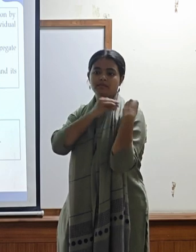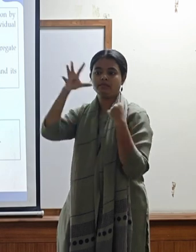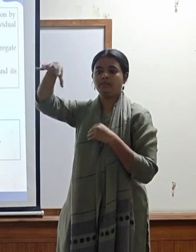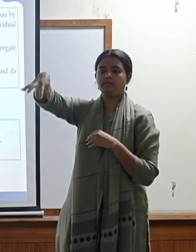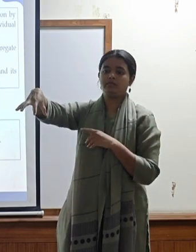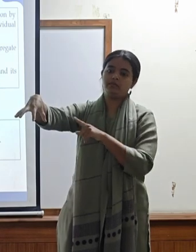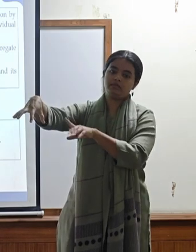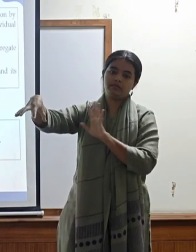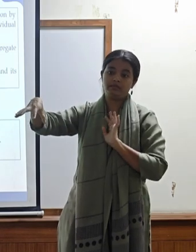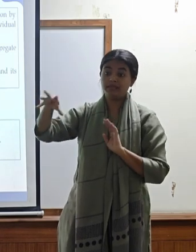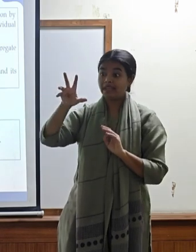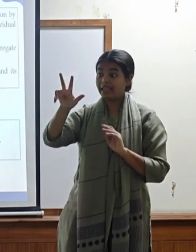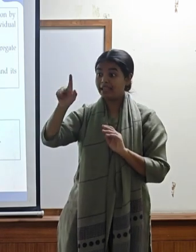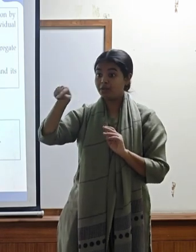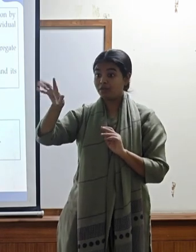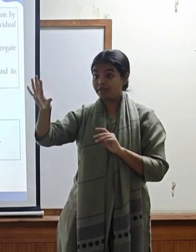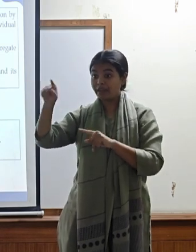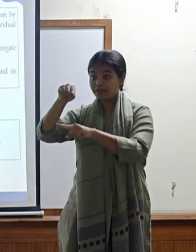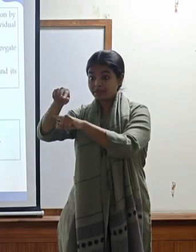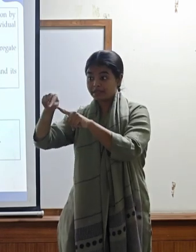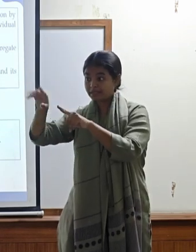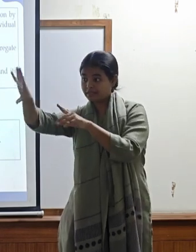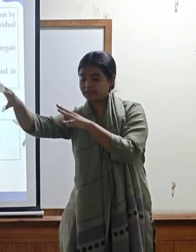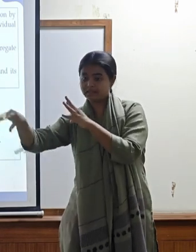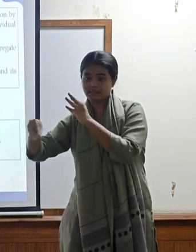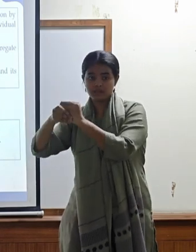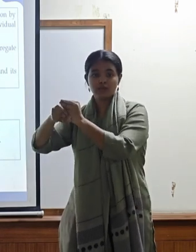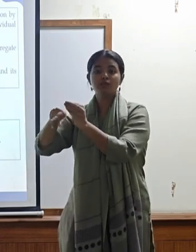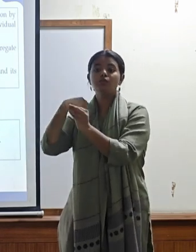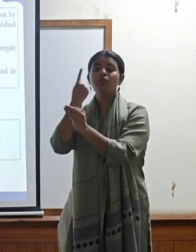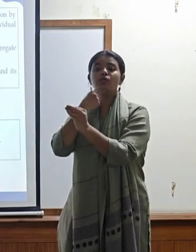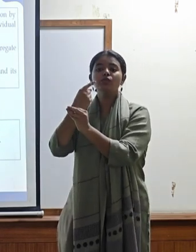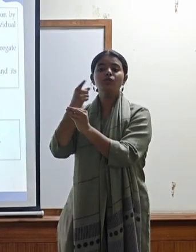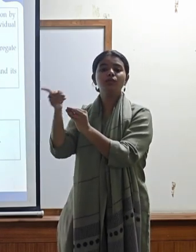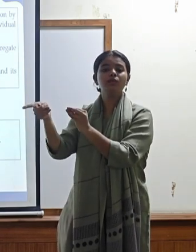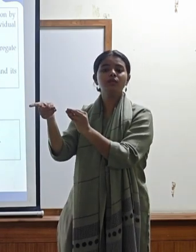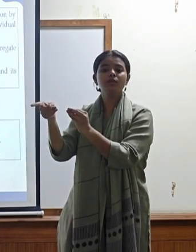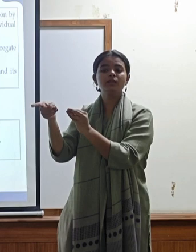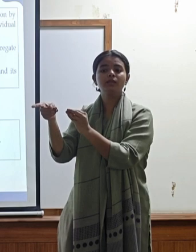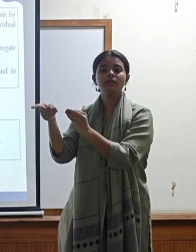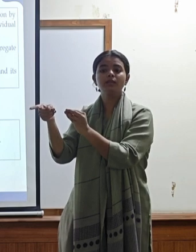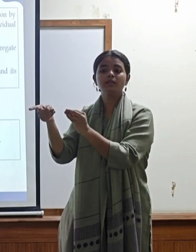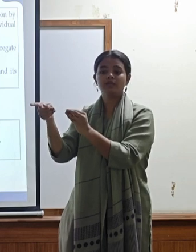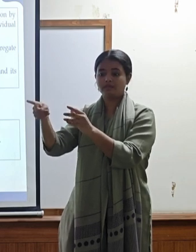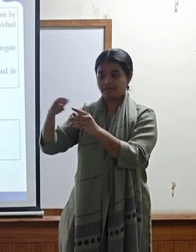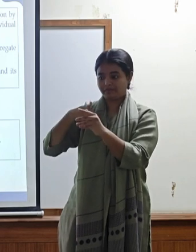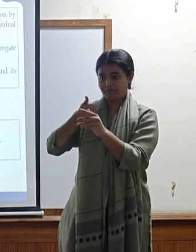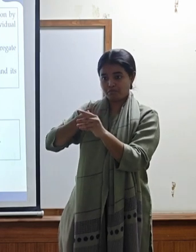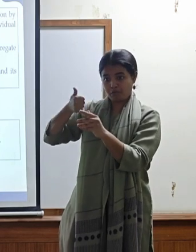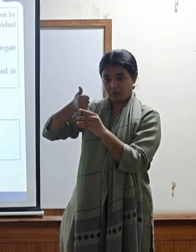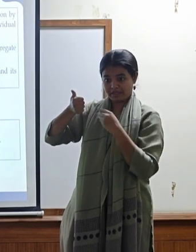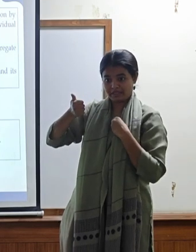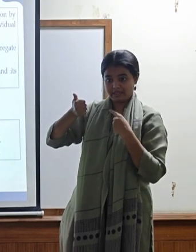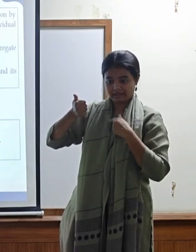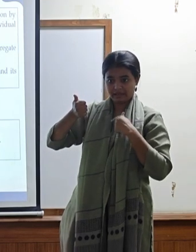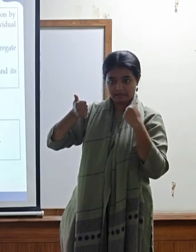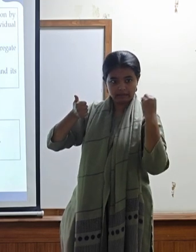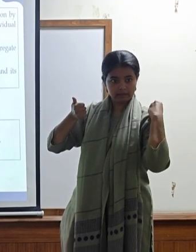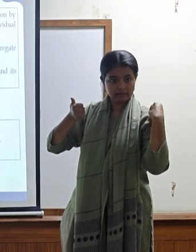जो 8.5% का एडिशनल कंट्रीब्यूशन है, ये एम्प्लॉयर को नहीं देना है। एम्प्लॉयर के